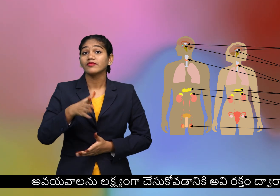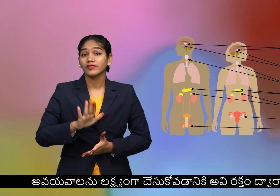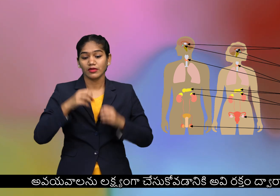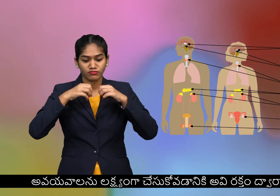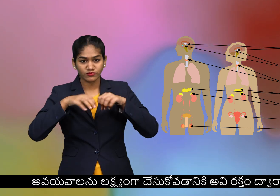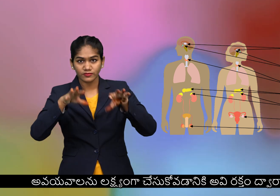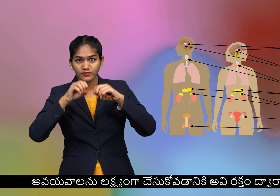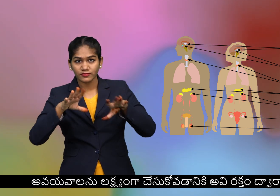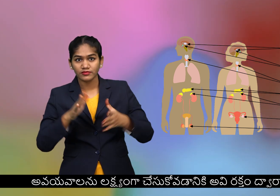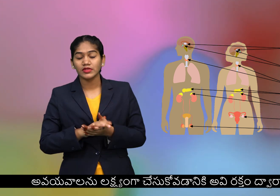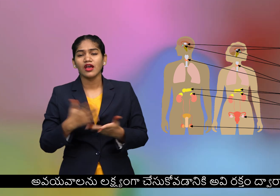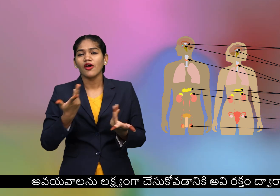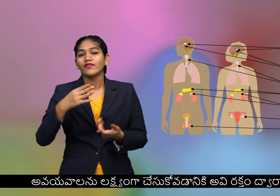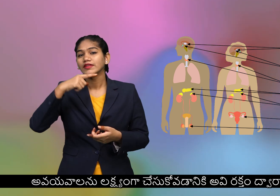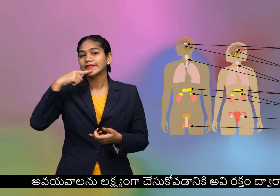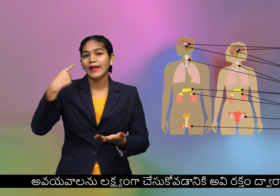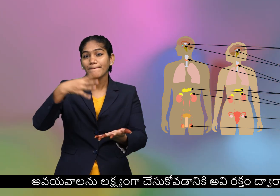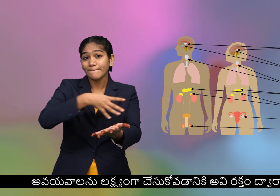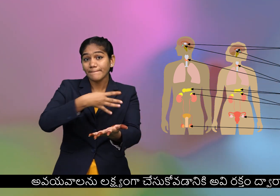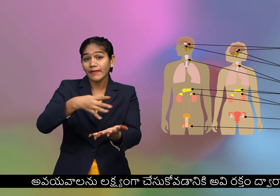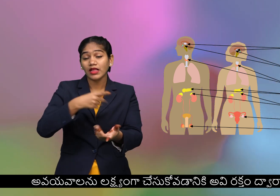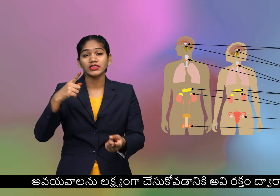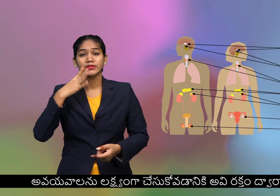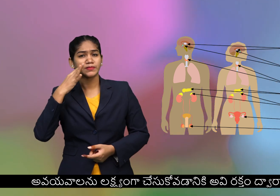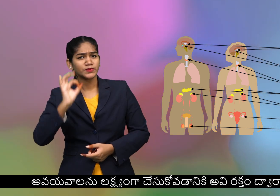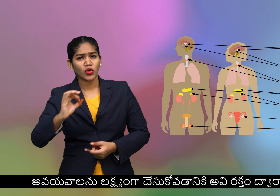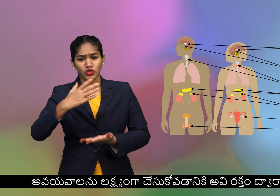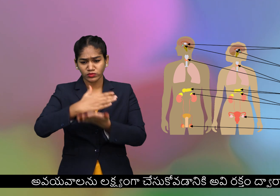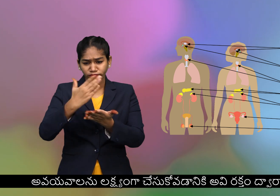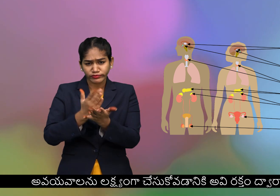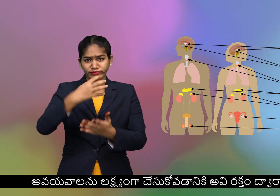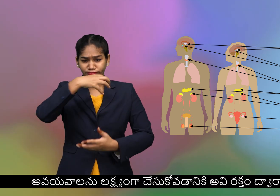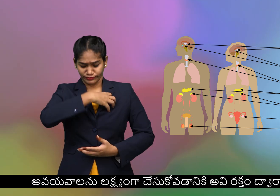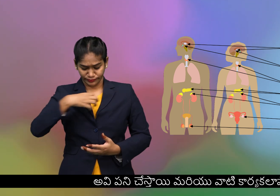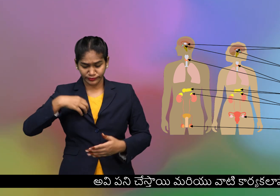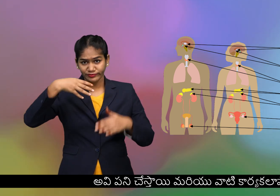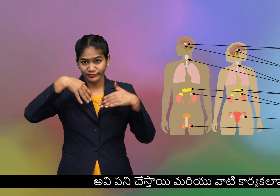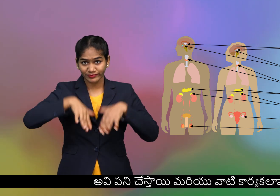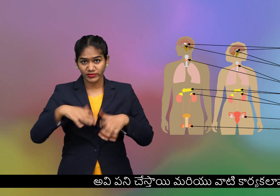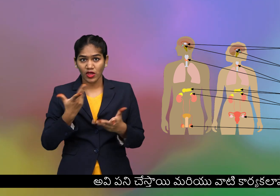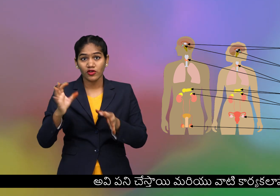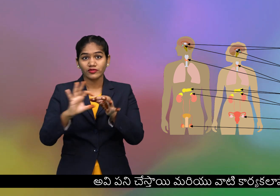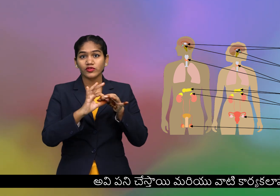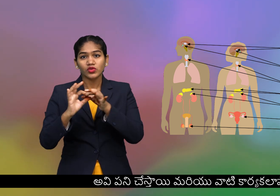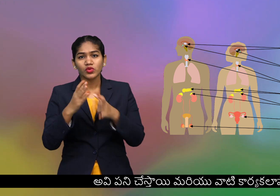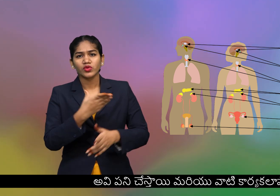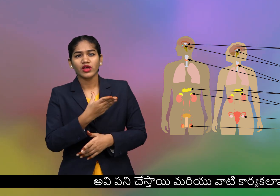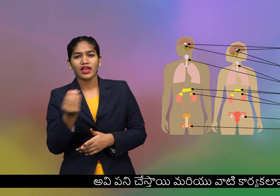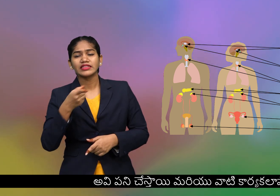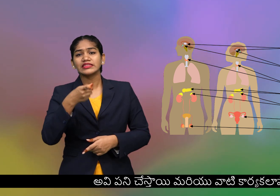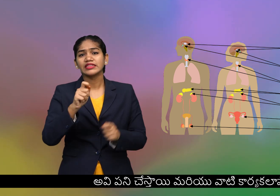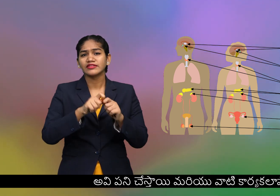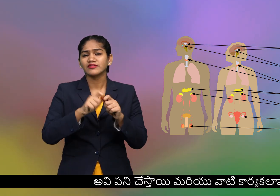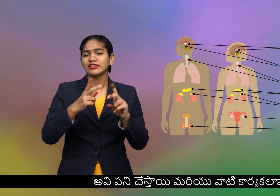అవయవాలను లక్ష్యంగా చేసుకోవడానికి అవి రక్తం ద్వారా తీసుకెళతాయి. అవి పనిచేస్తాయి